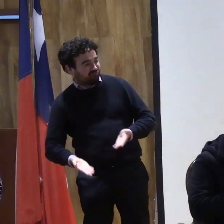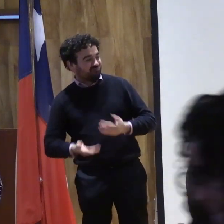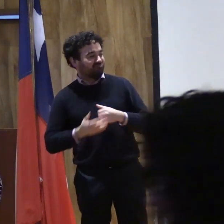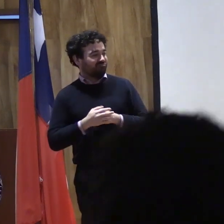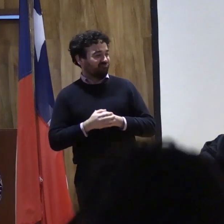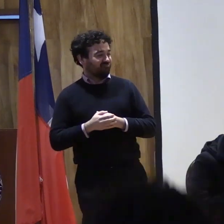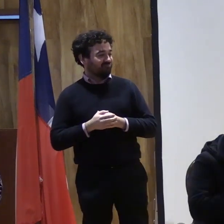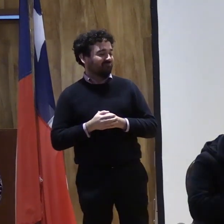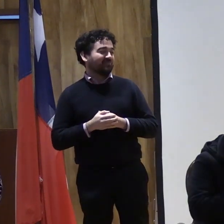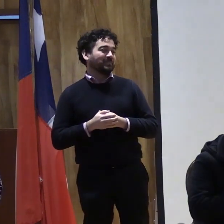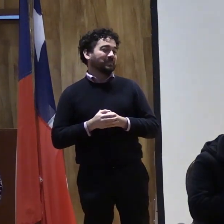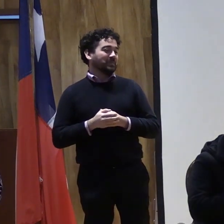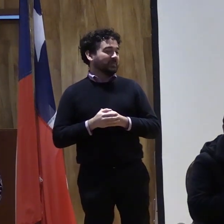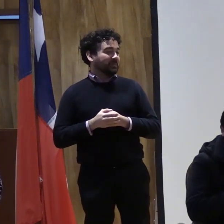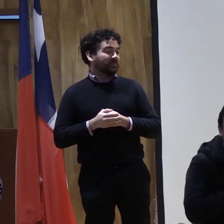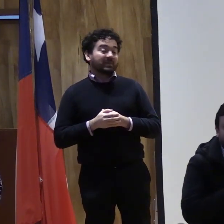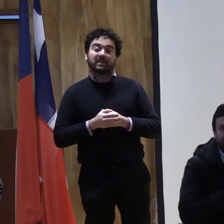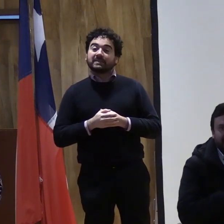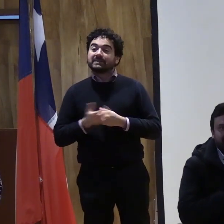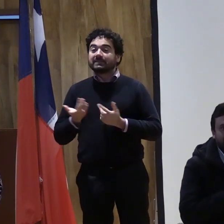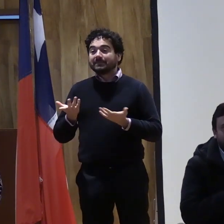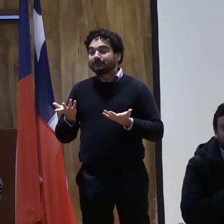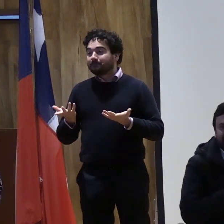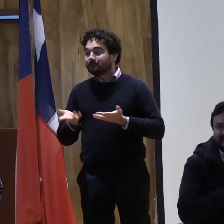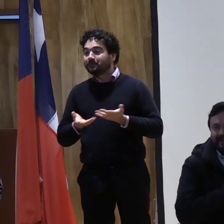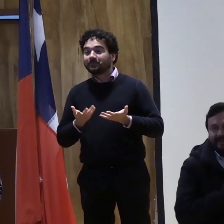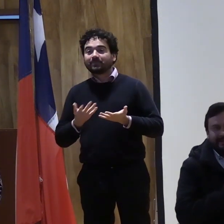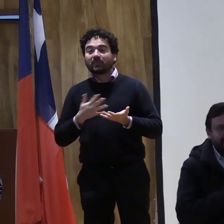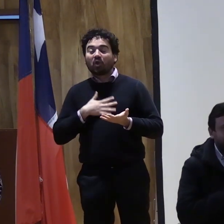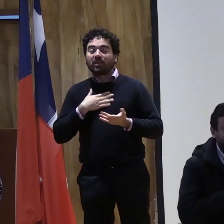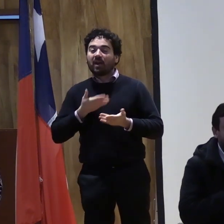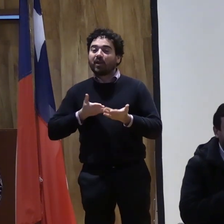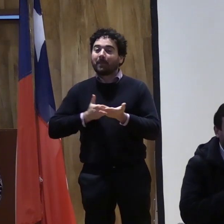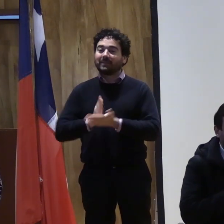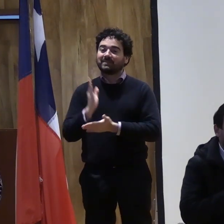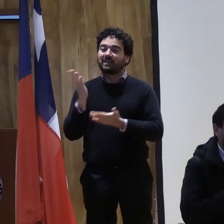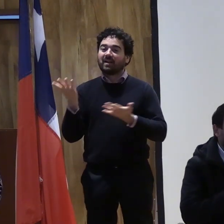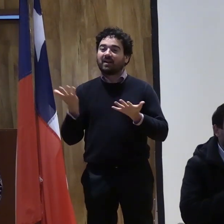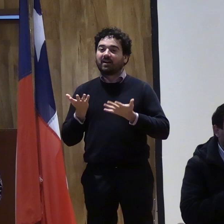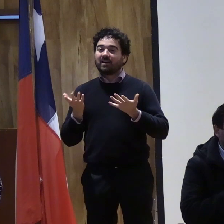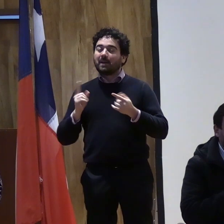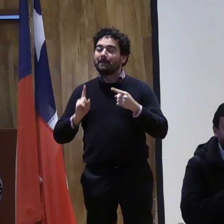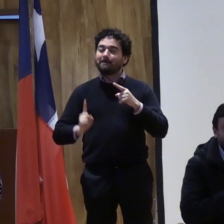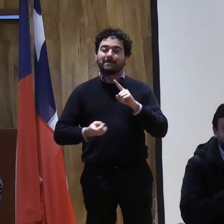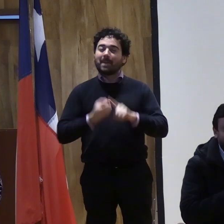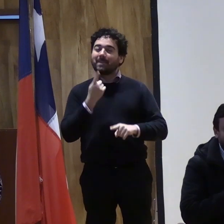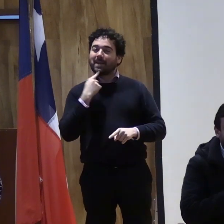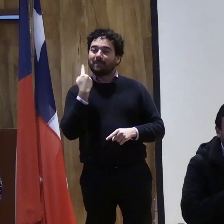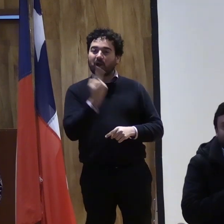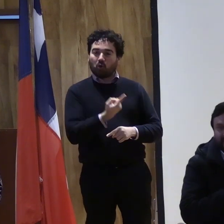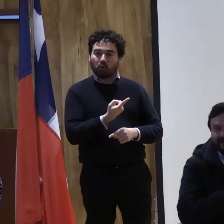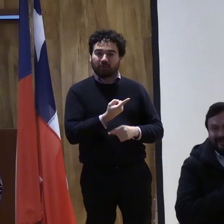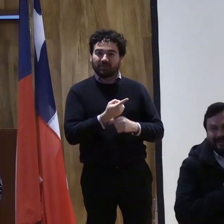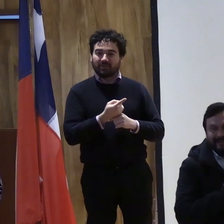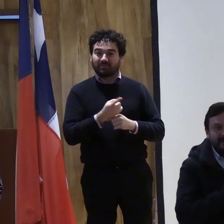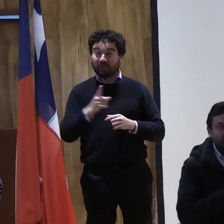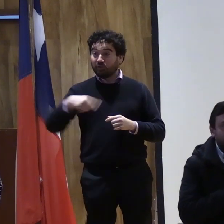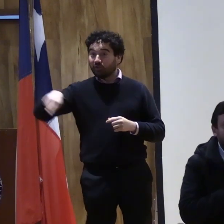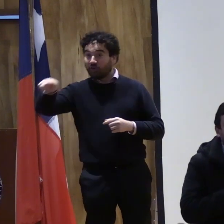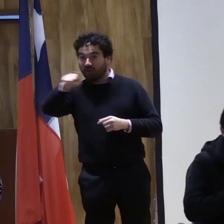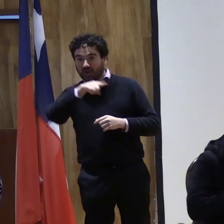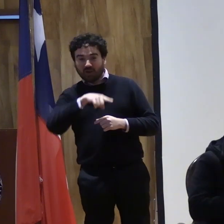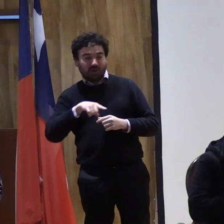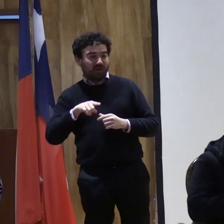día aquí. Y bueno, me gustaría partir con la primera pregunta que le hice a todos, a todas las